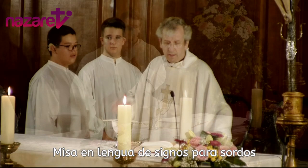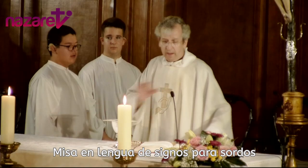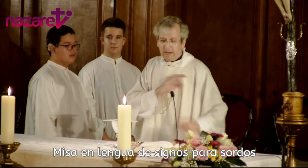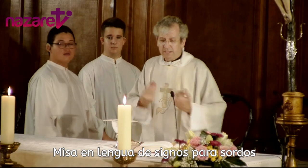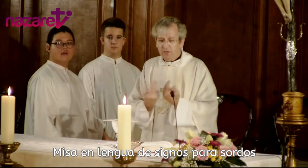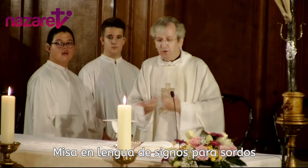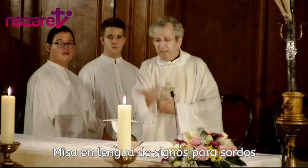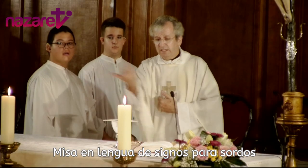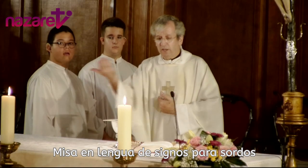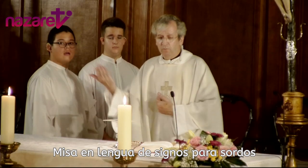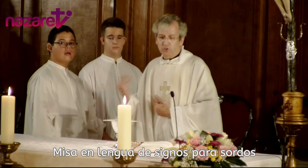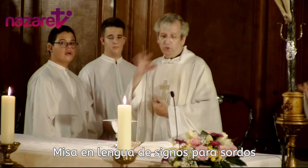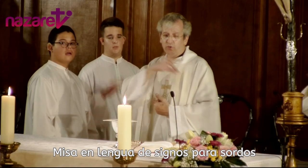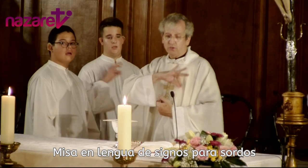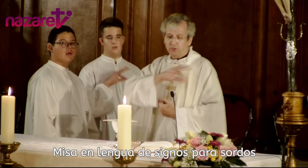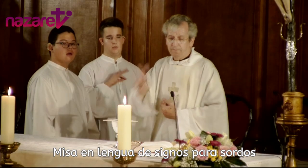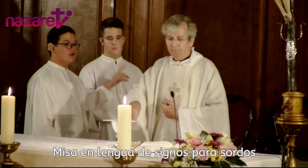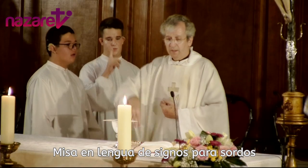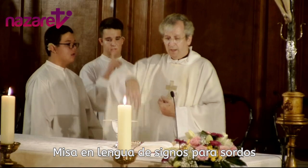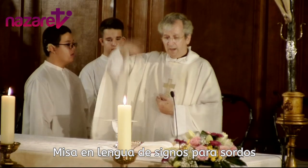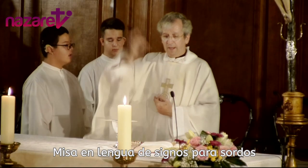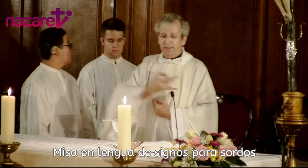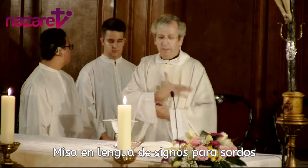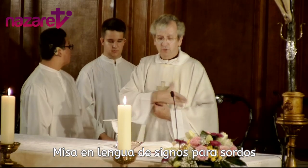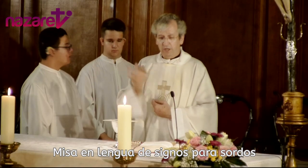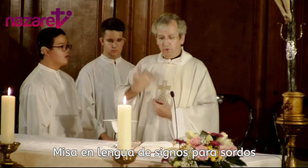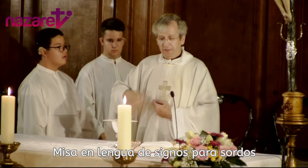El Señor esté con vosotros. Levantemos el corazón.